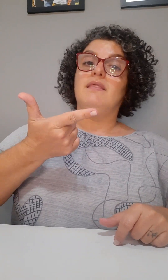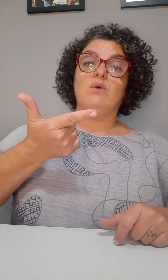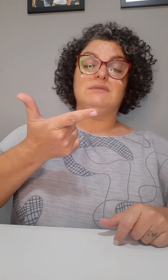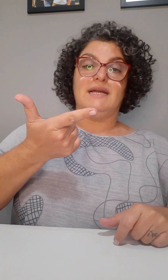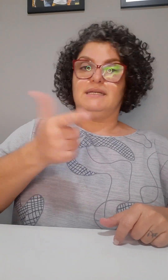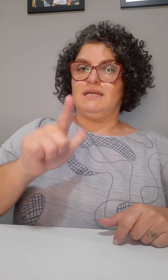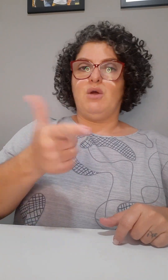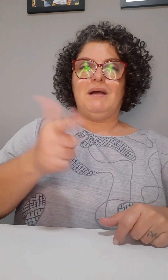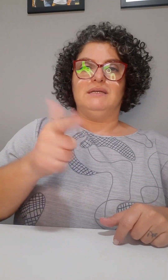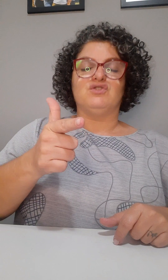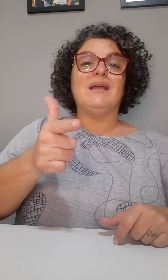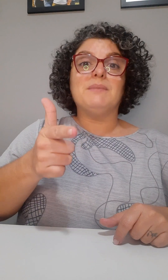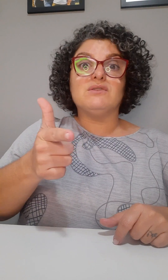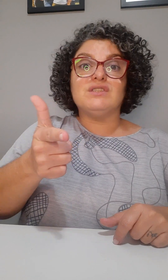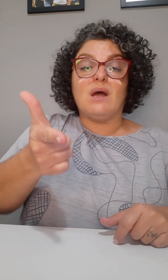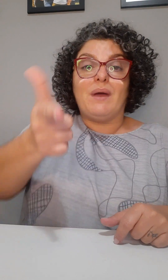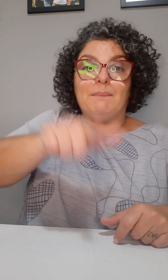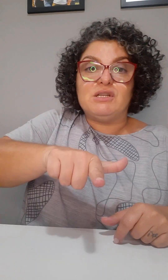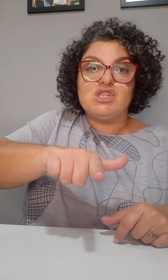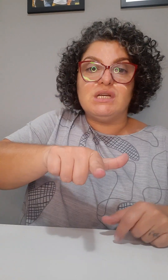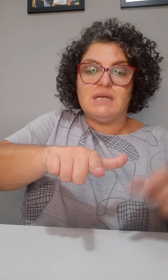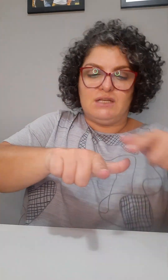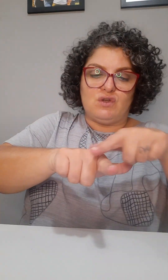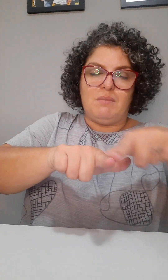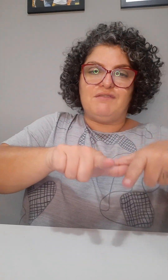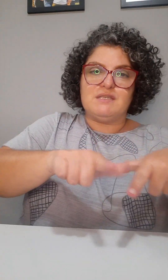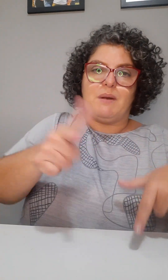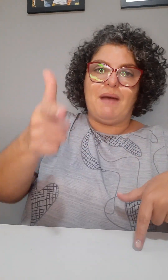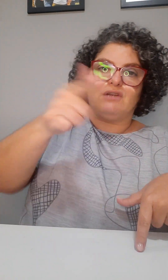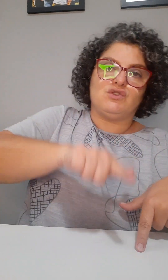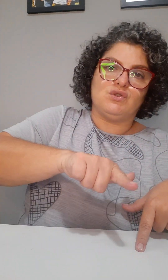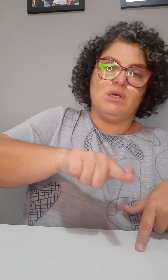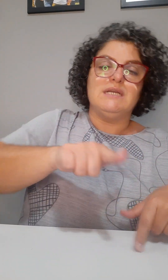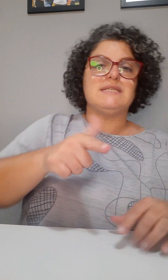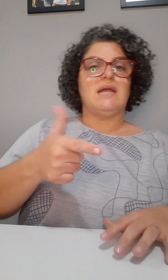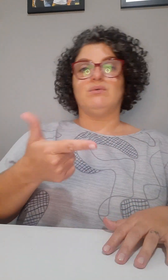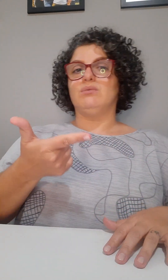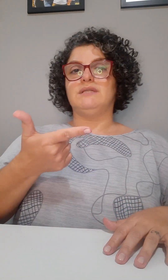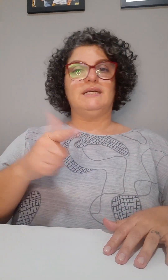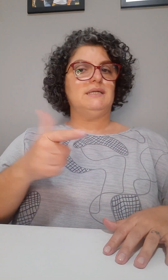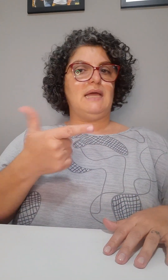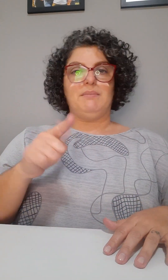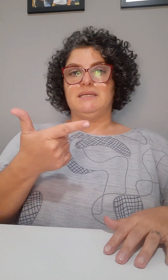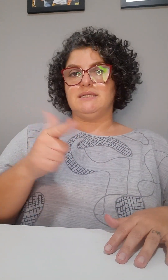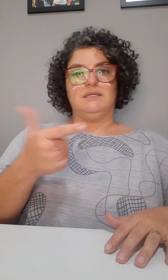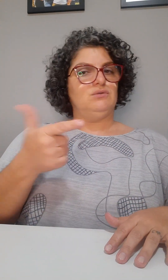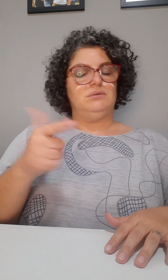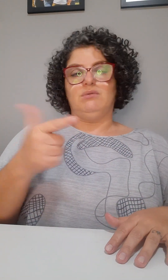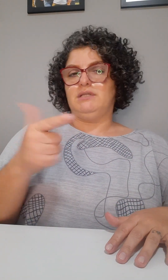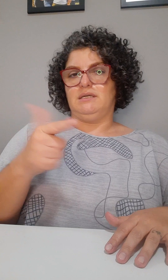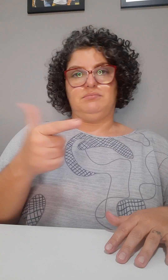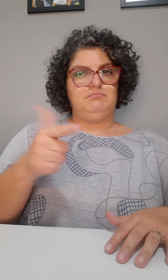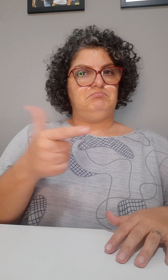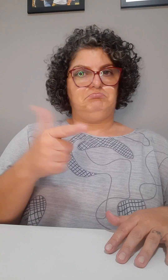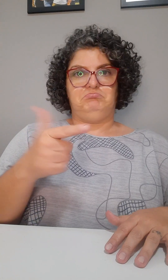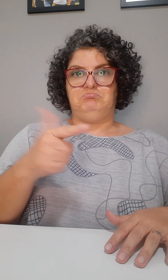Não ter, eu balanço. Lembra do sinal repetir? É só uma vez para baixo. Sinal não ter é balançando. Não ter.